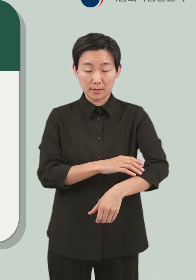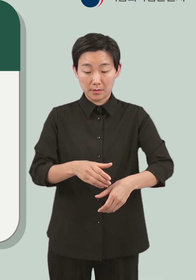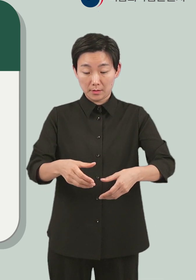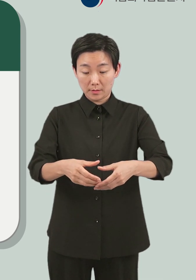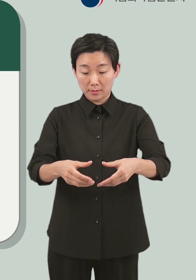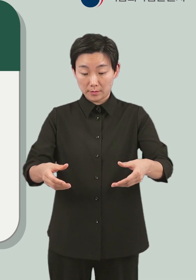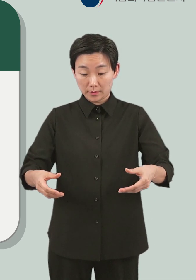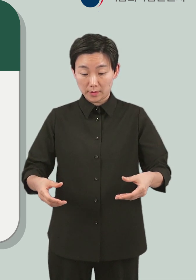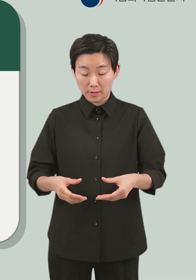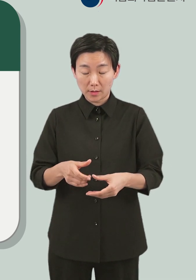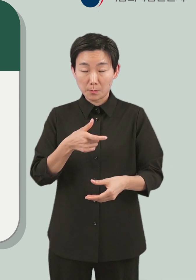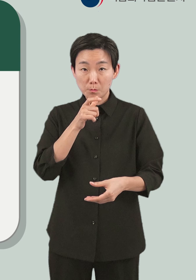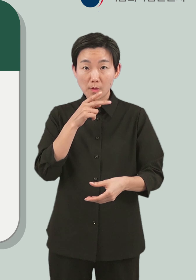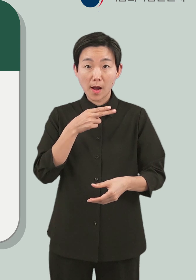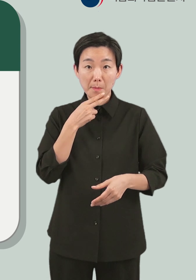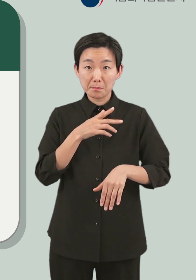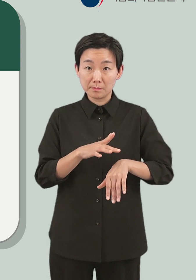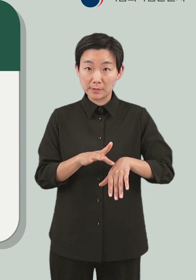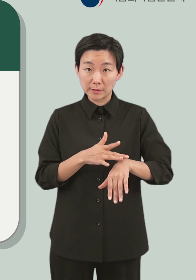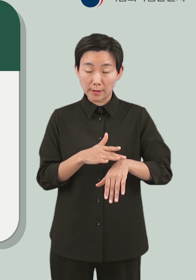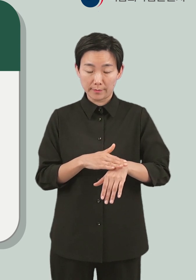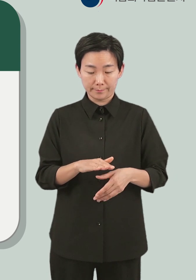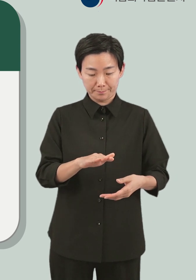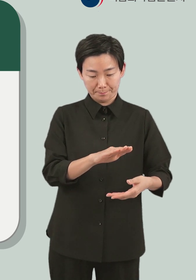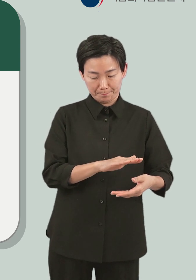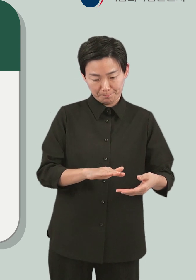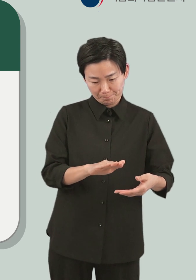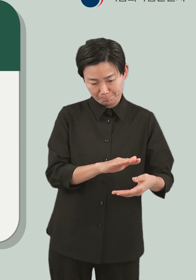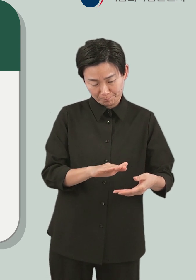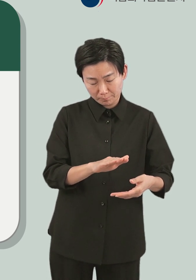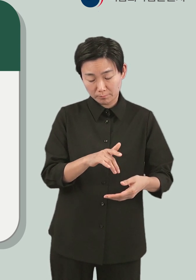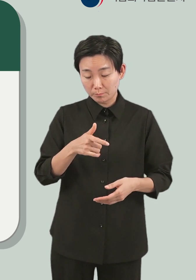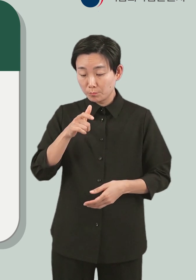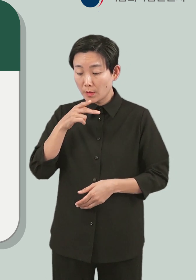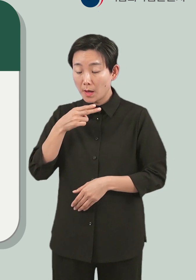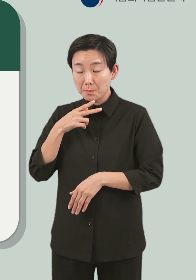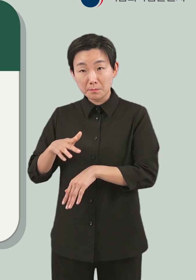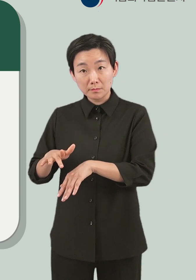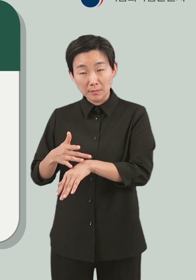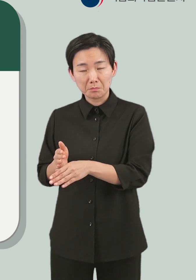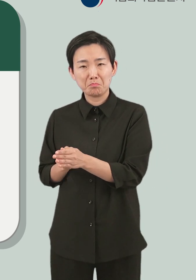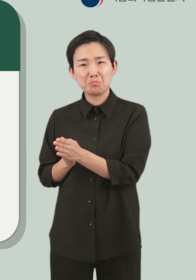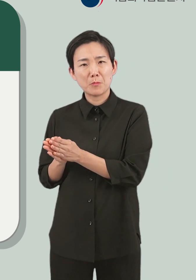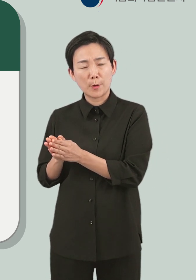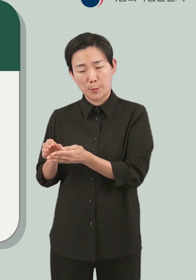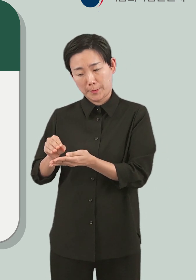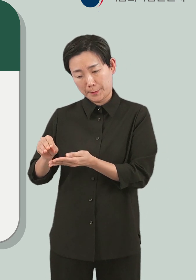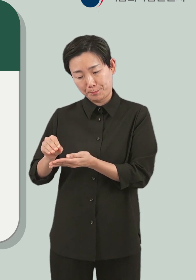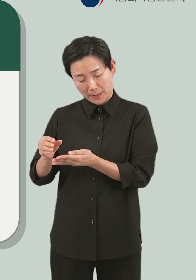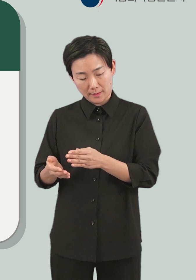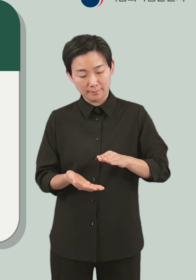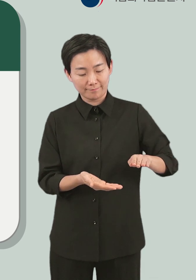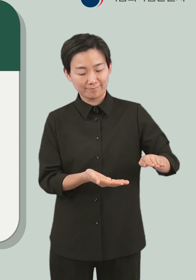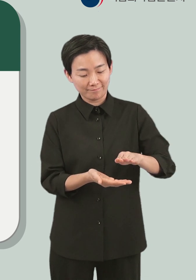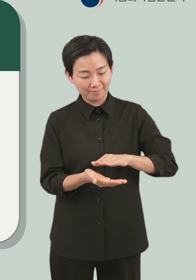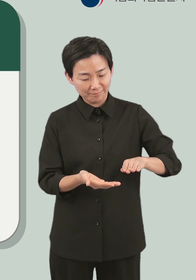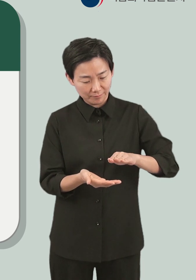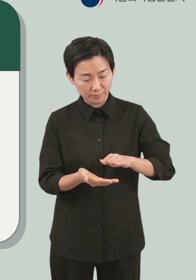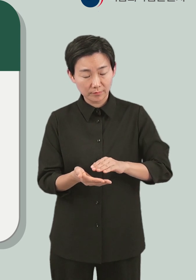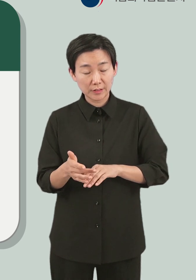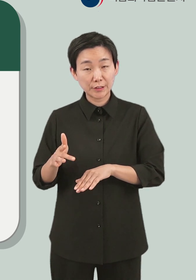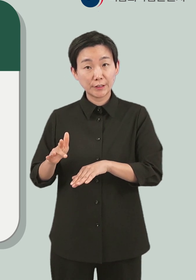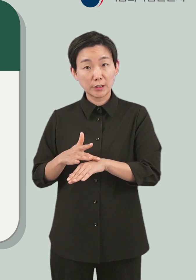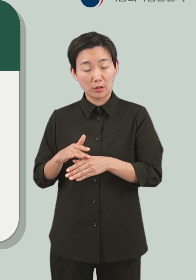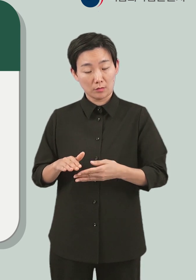본체와 커프는 부드럽고 마른 천으로 닦거나 마른 천에 중성 비누를 묻혀 닦은 뒤 다시 마른 천으로 한 번 더